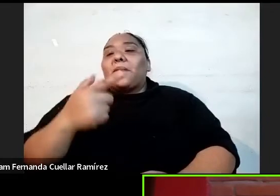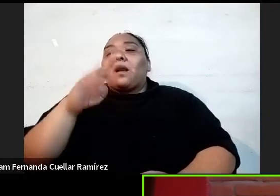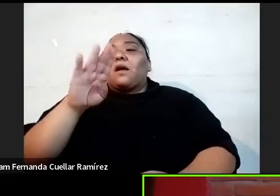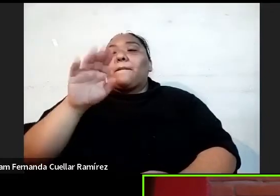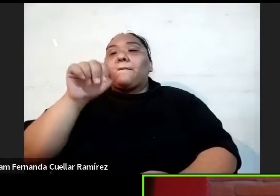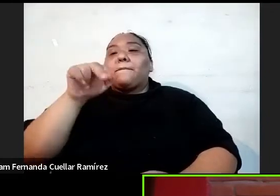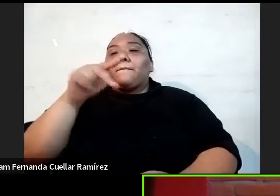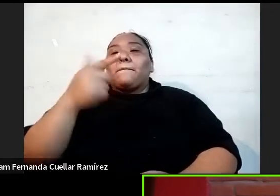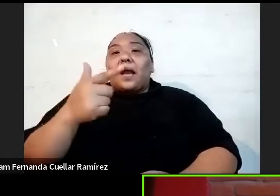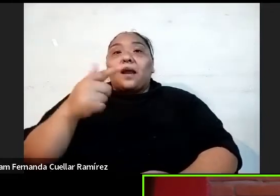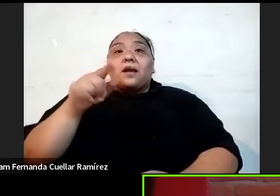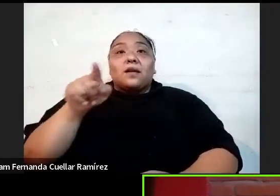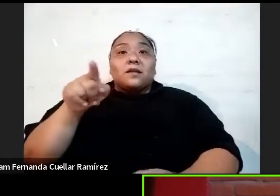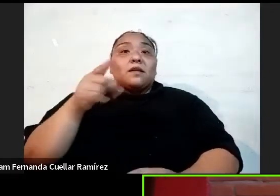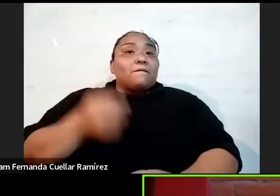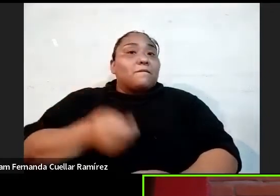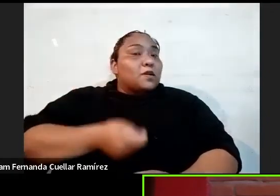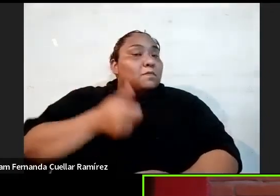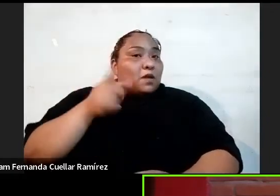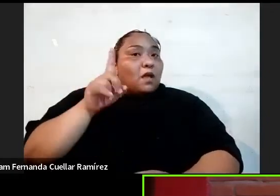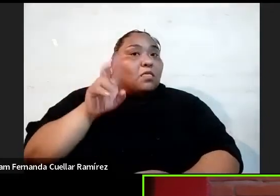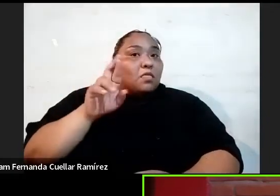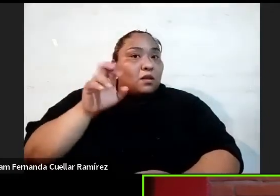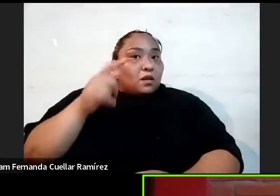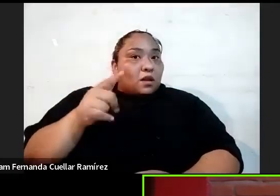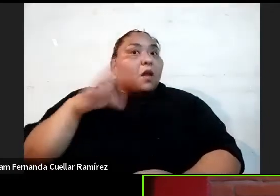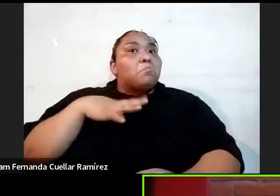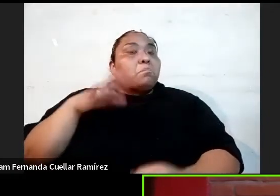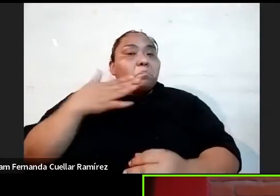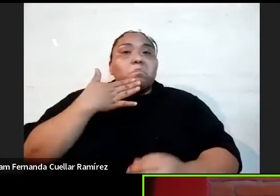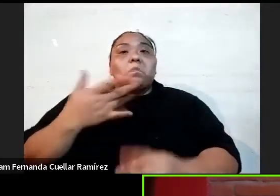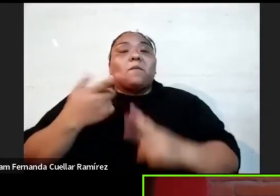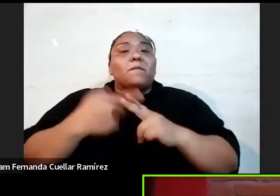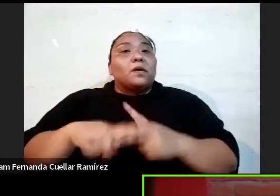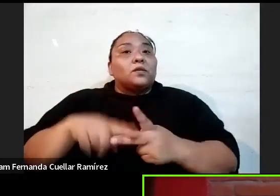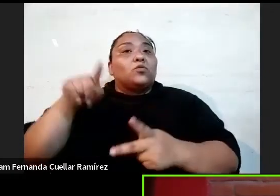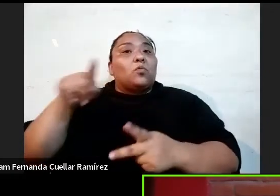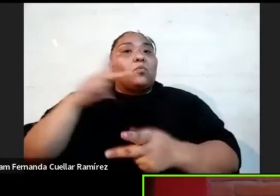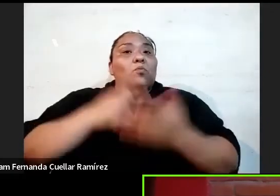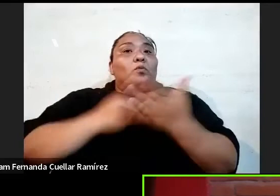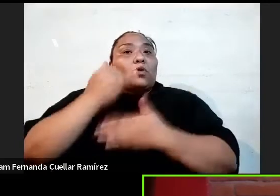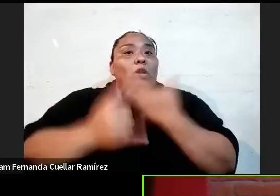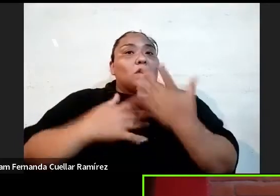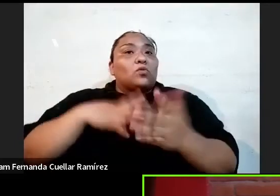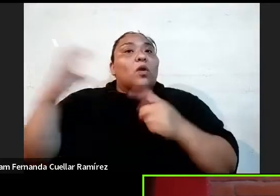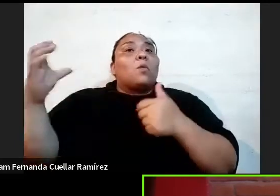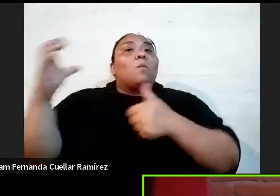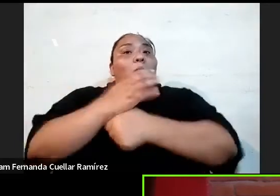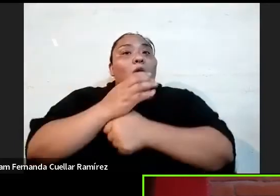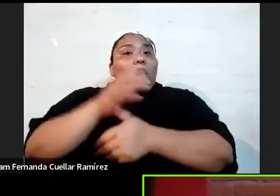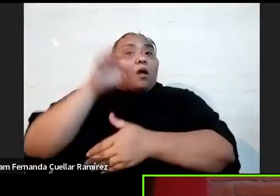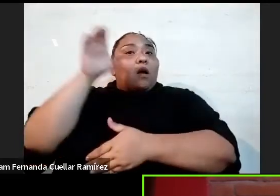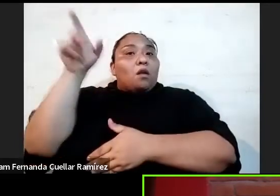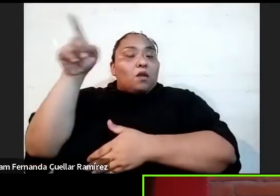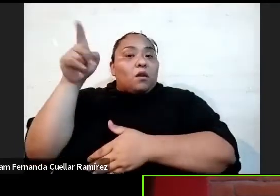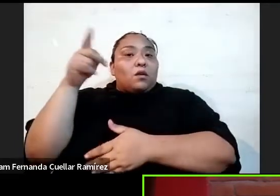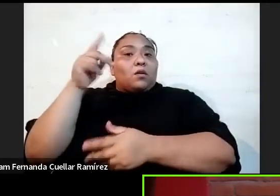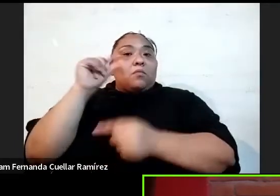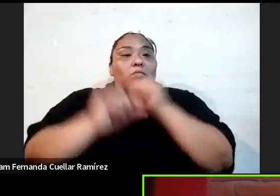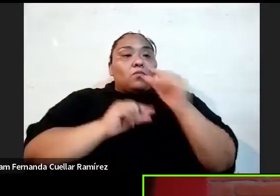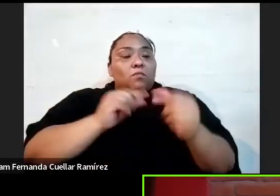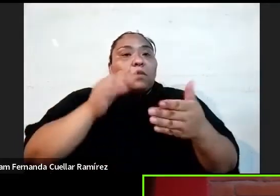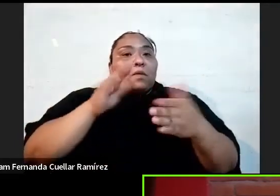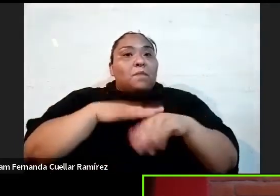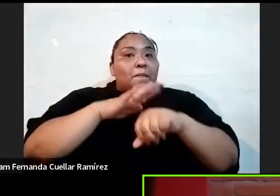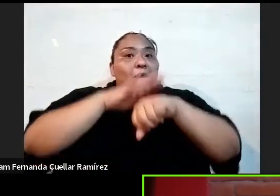Y empezó este proyecto de la carrera drag en un bar y poco a poco fue llegando más gente y después